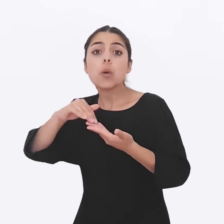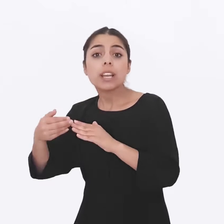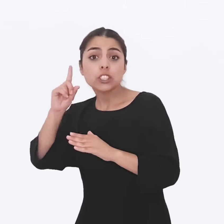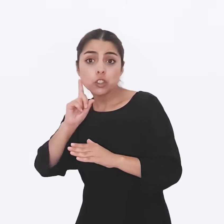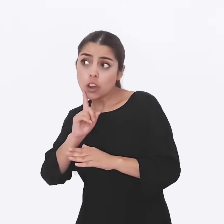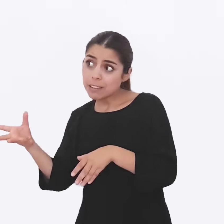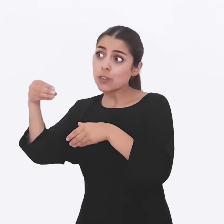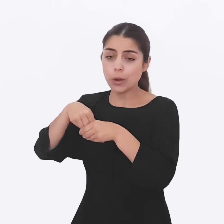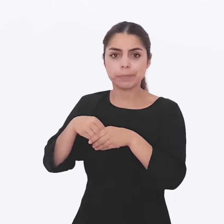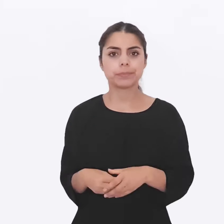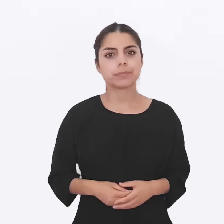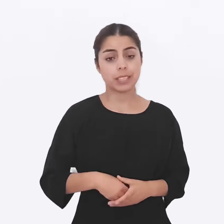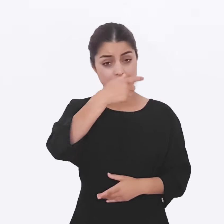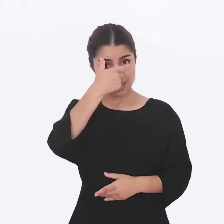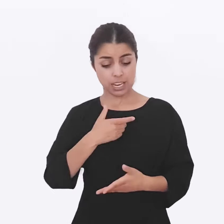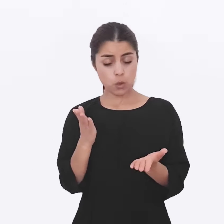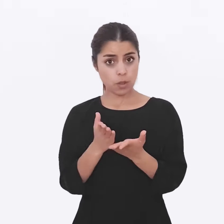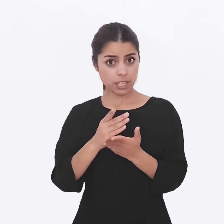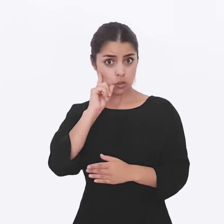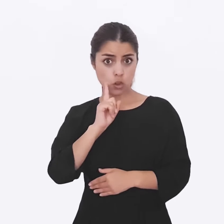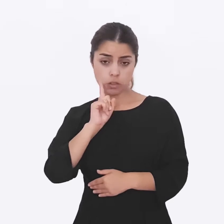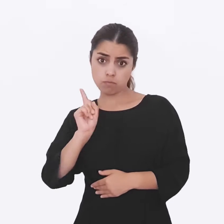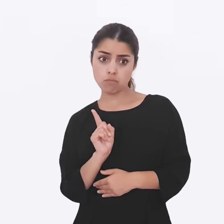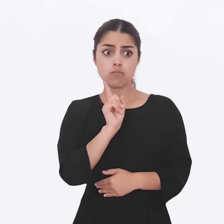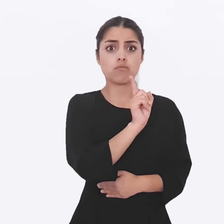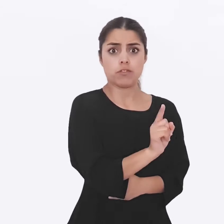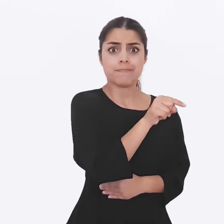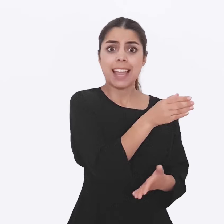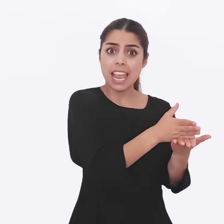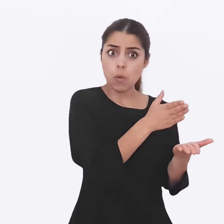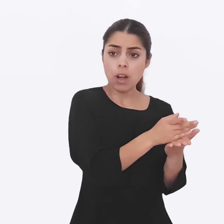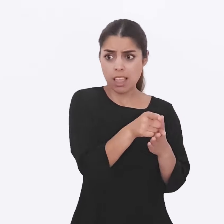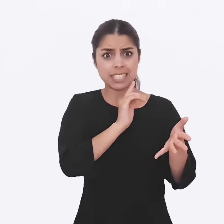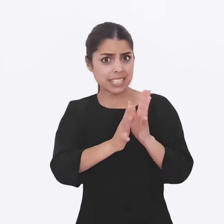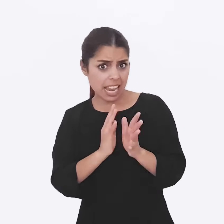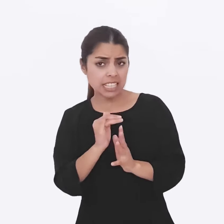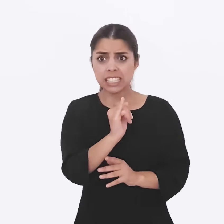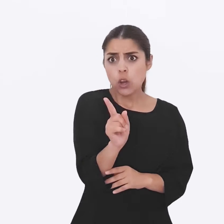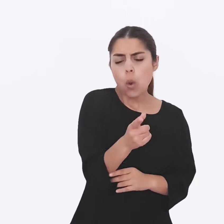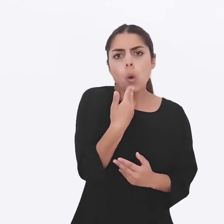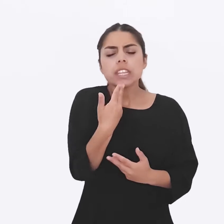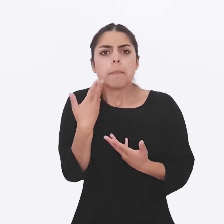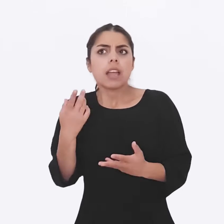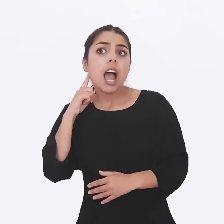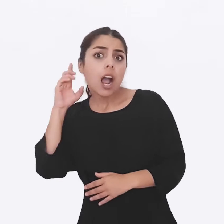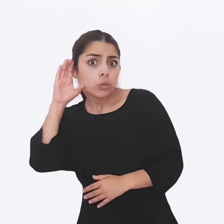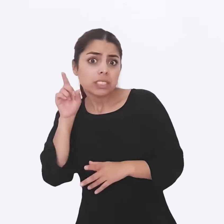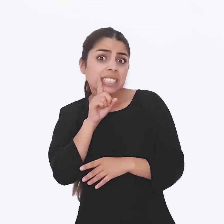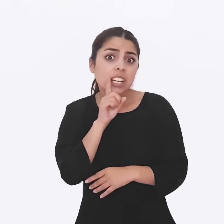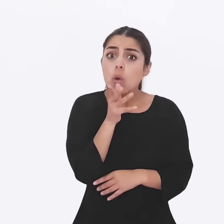sorda. Desde que los estudiantes sordos llegan a la escuela, sean o no usuarios de la lengua de señas chilena, tengan o no restos de audición,